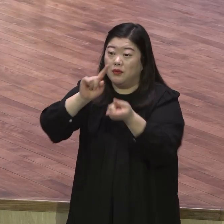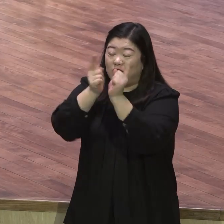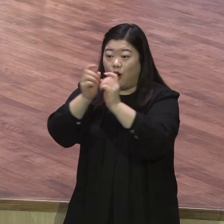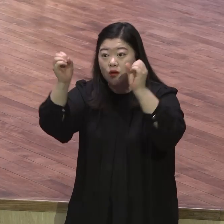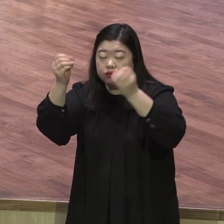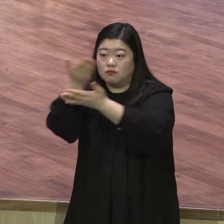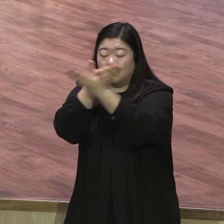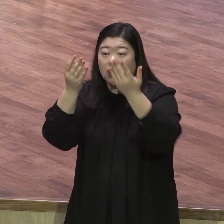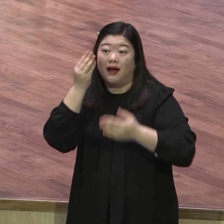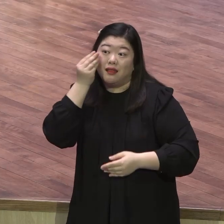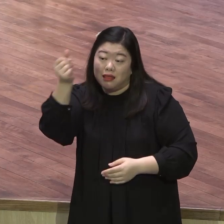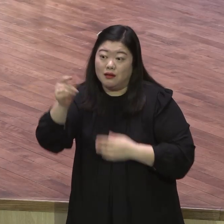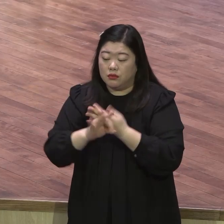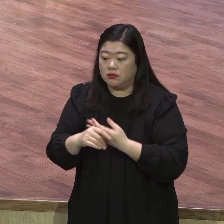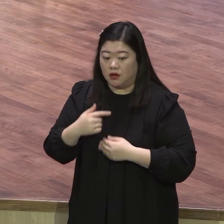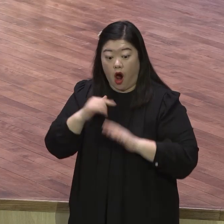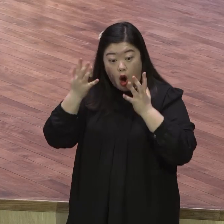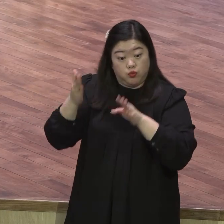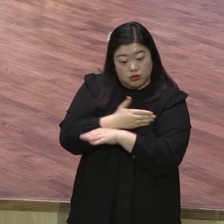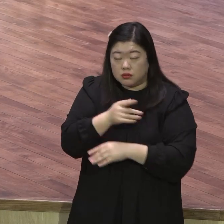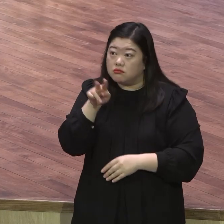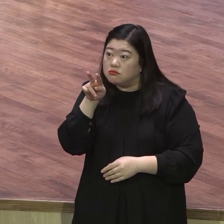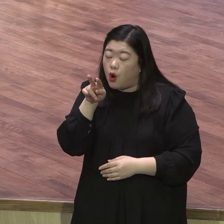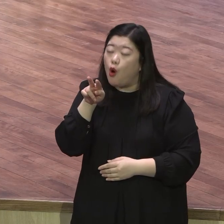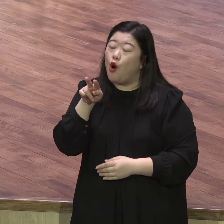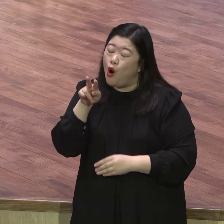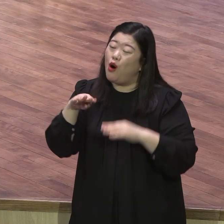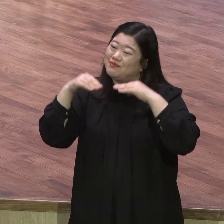이 가문의 저주 가문의 축구 체질아